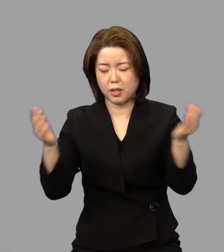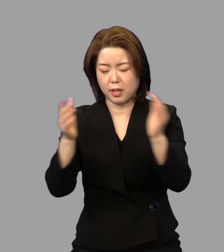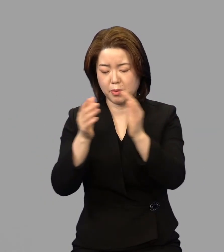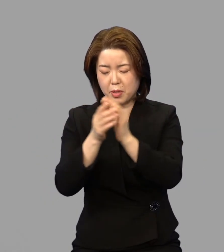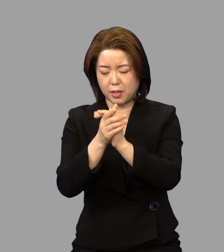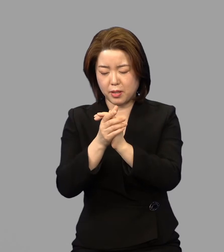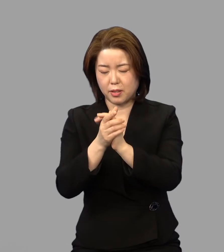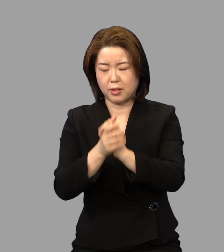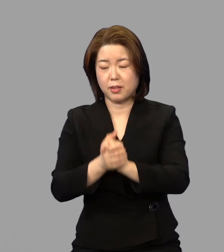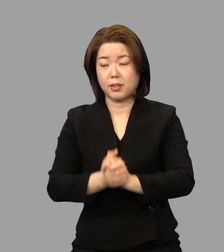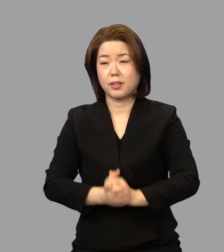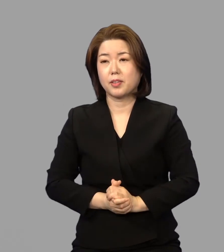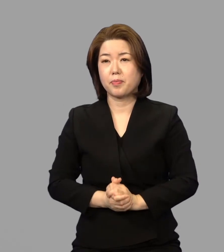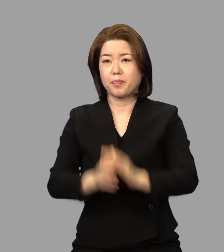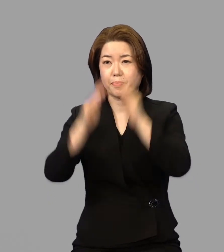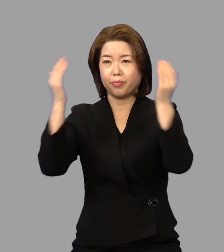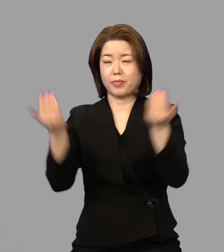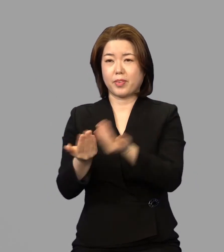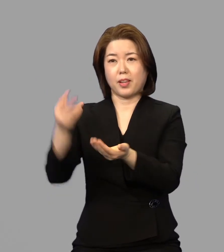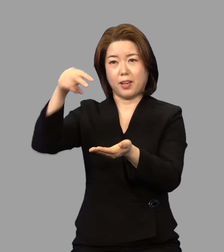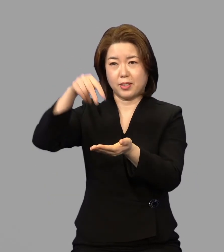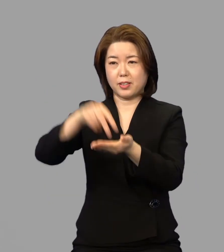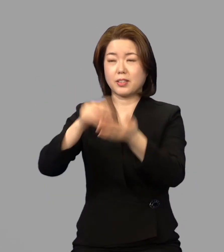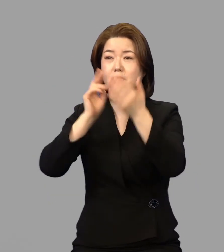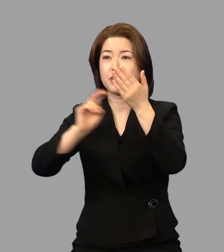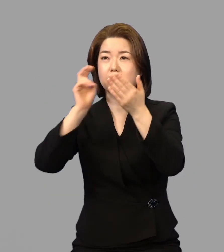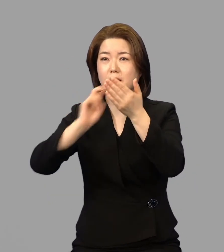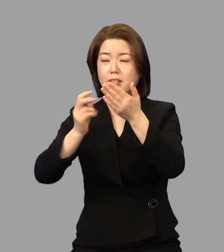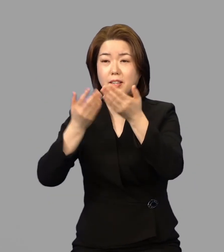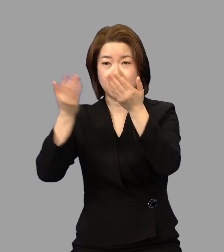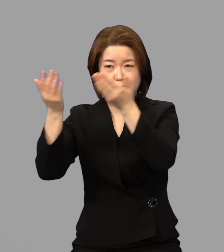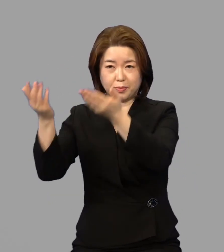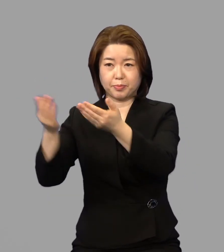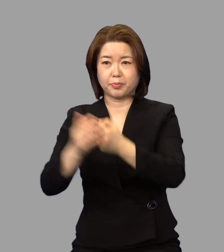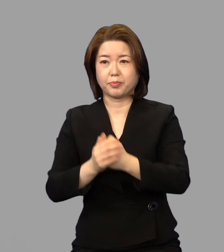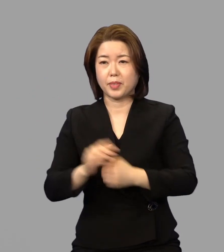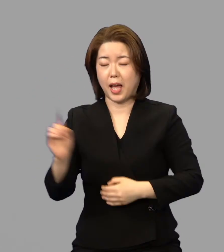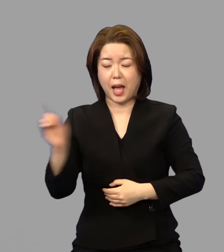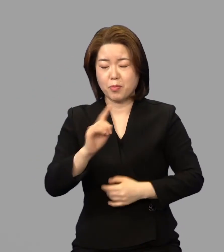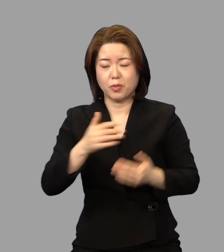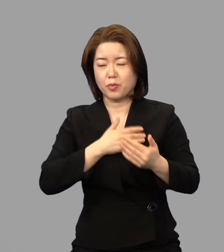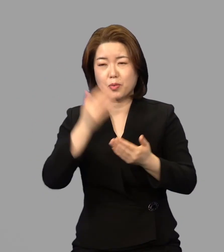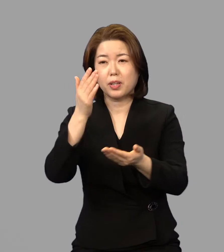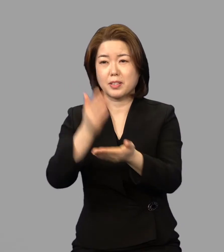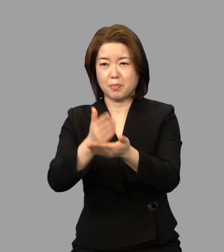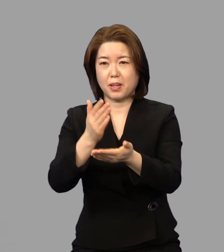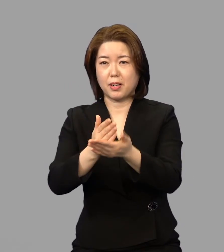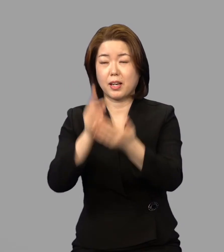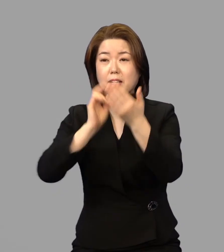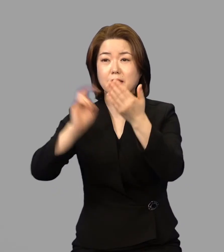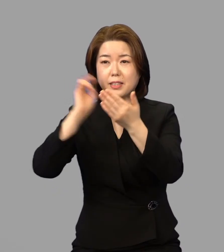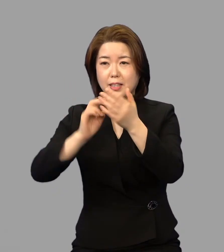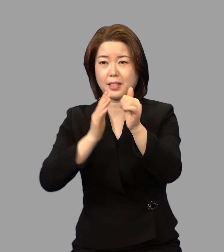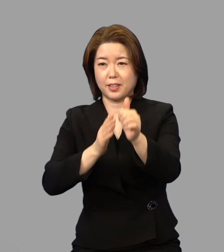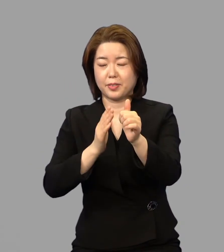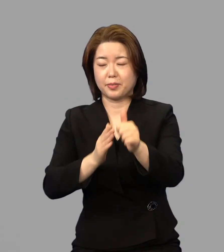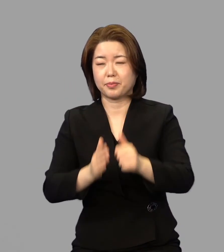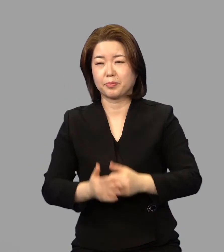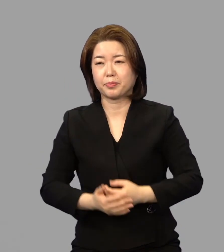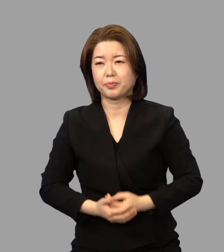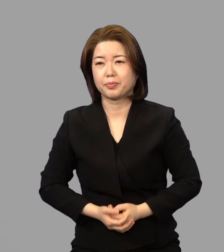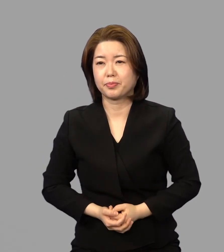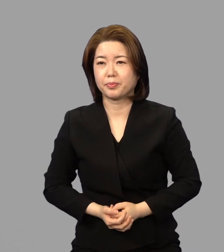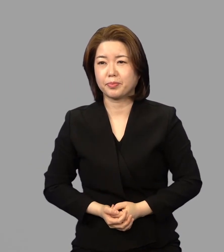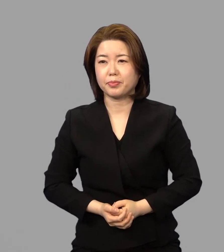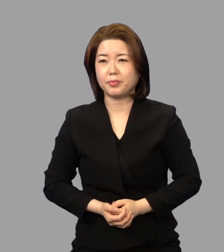아멘. 우리 다 일어나셔서 찬양하겠습니다. 아무것도 두려워 말라 찬양하겠습니다.